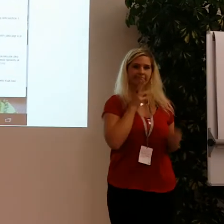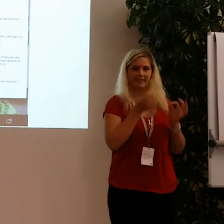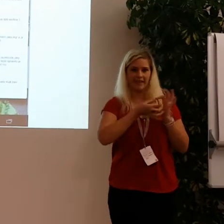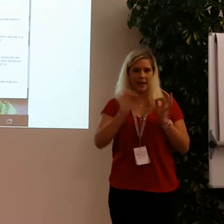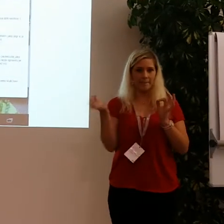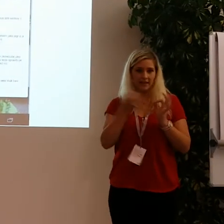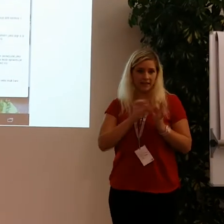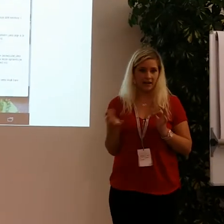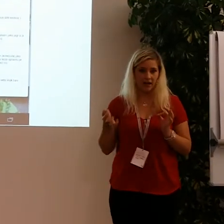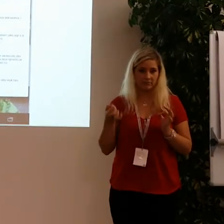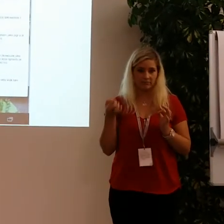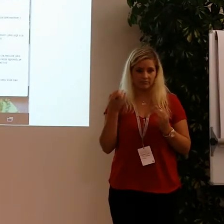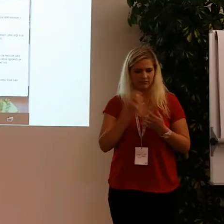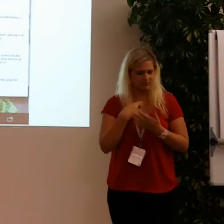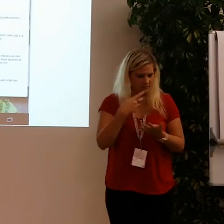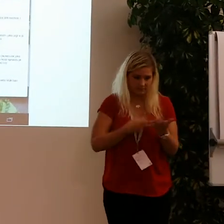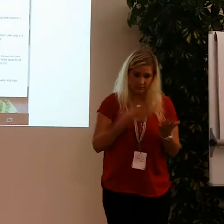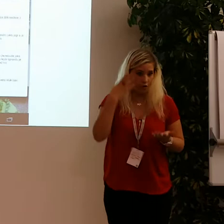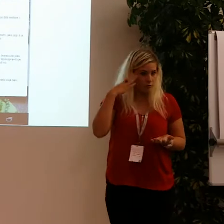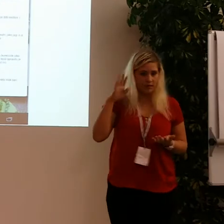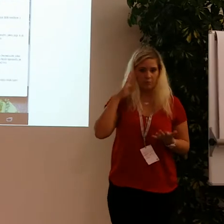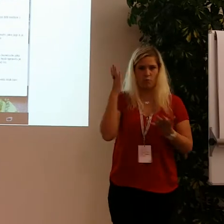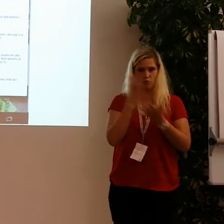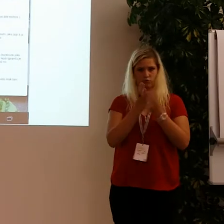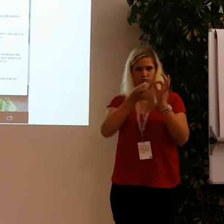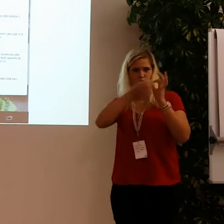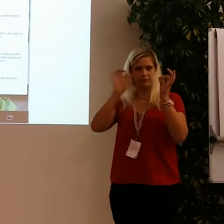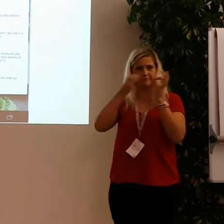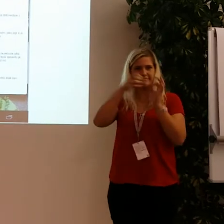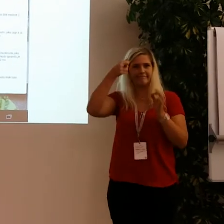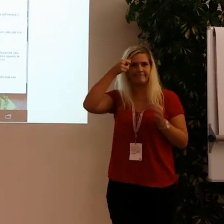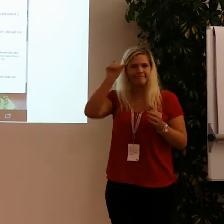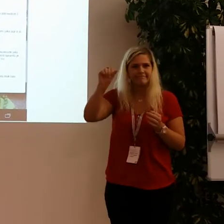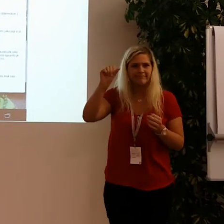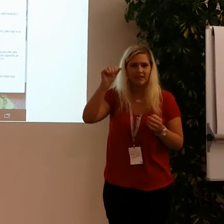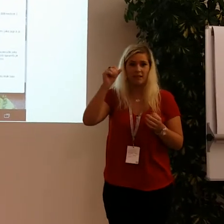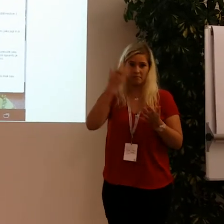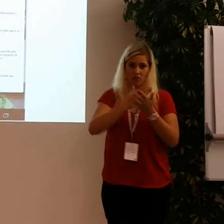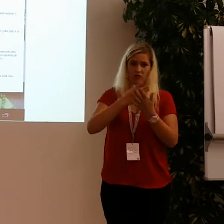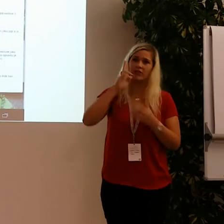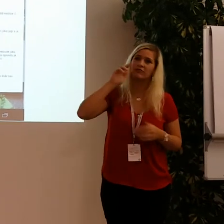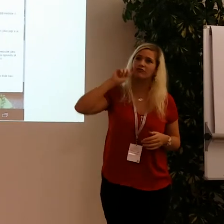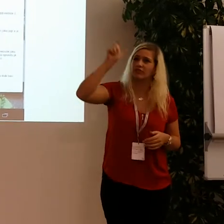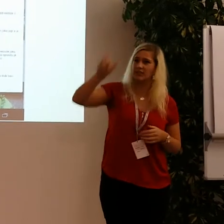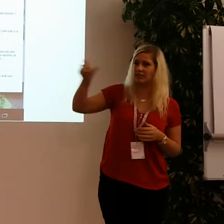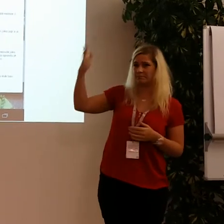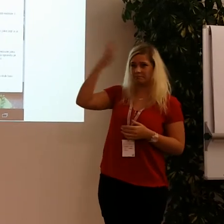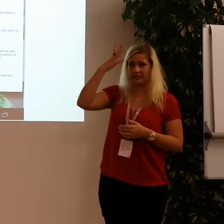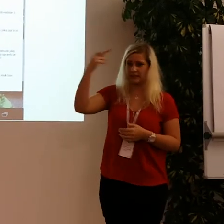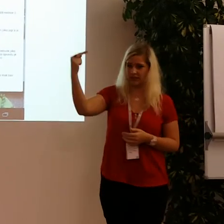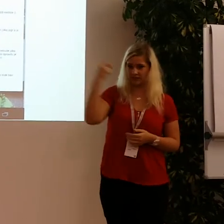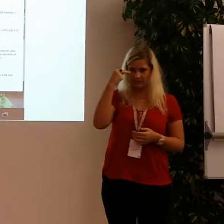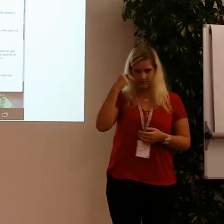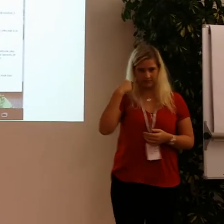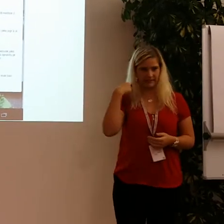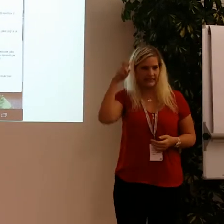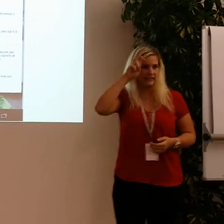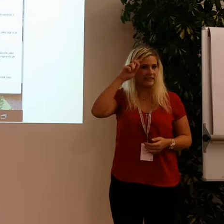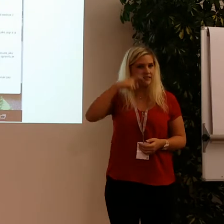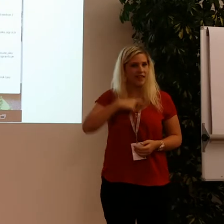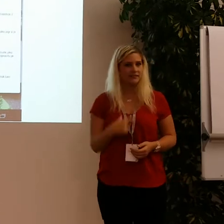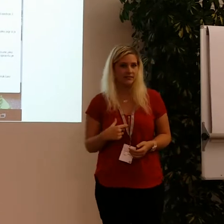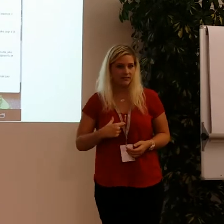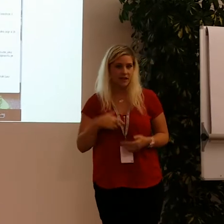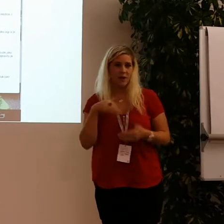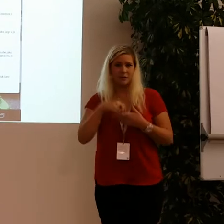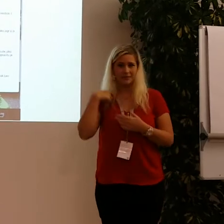Podívejte, takhle to vypadá, když píše neslyšící. Tohle je gramatika neslyšících. Oni neumějí úplně přesně tu gramatiku vašeho českého jazyka. A